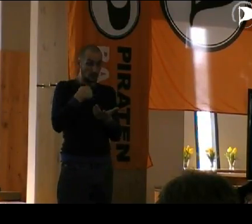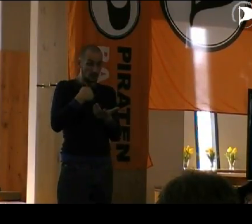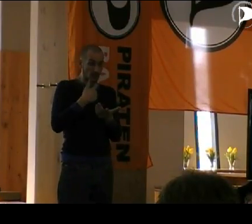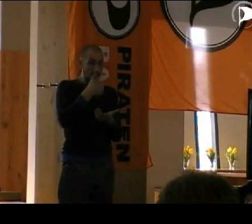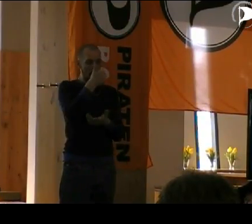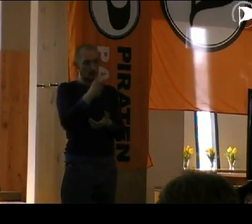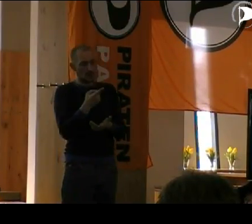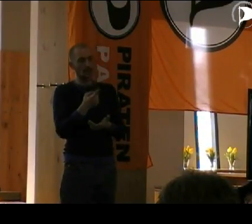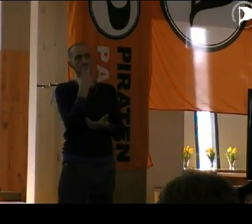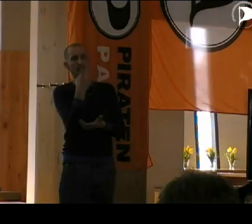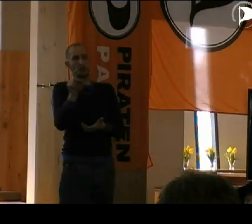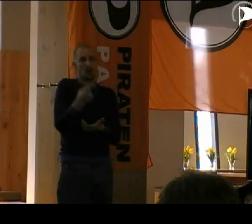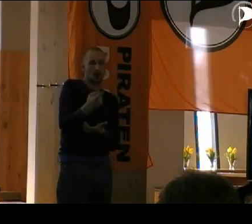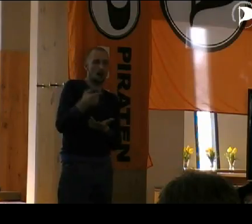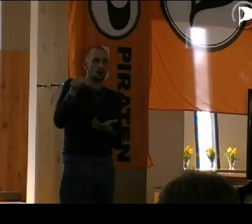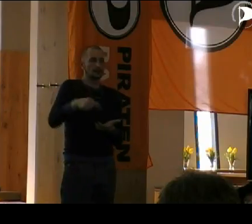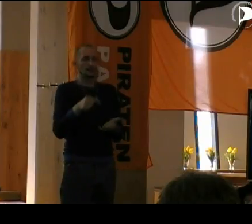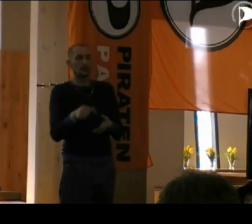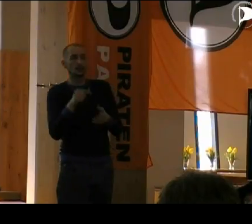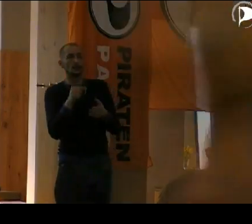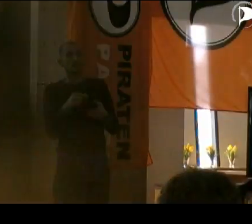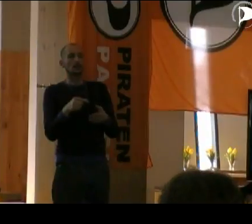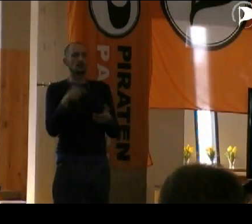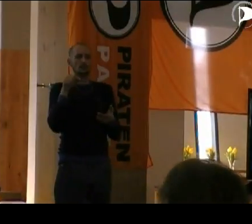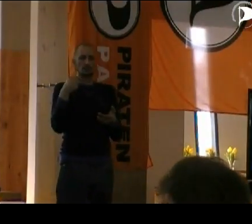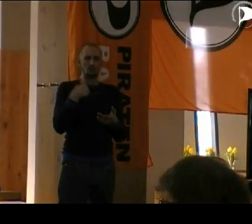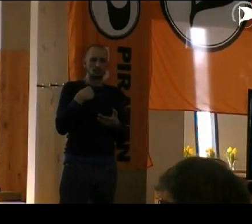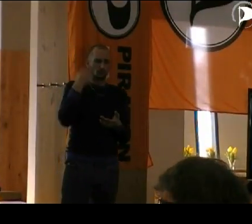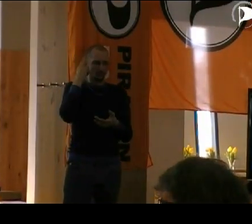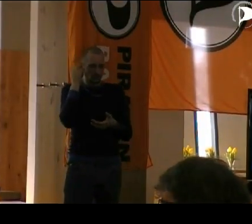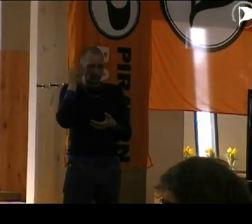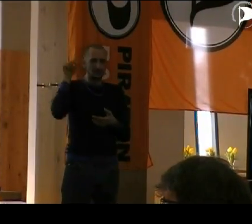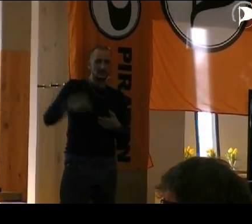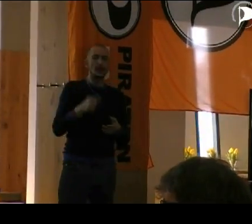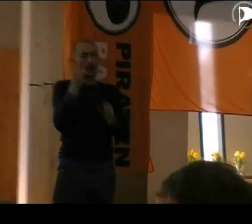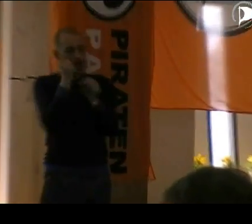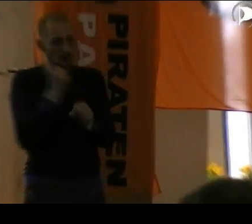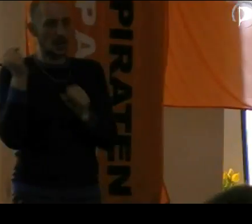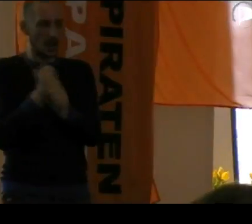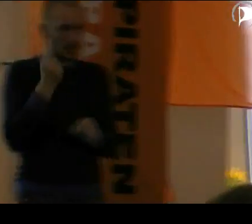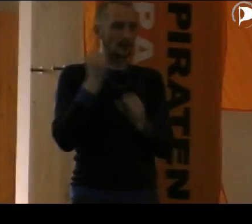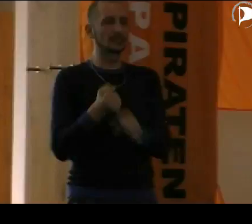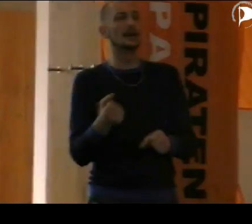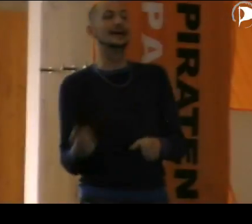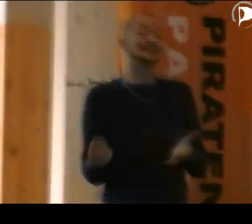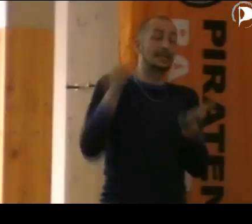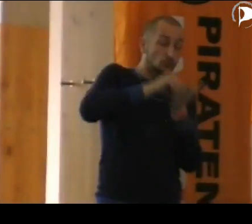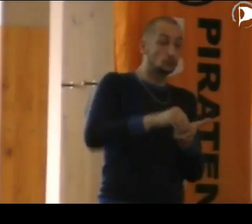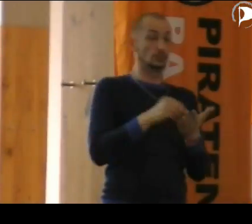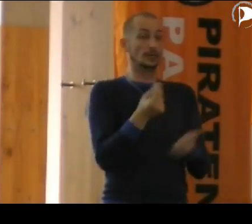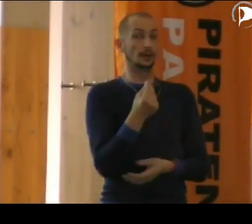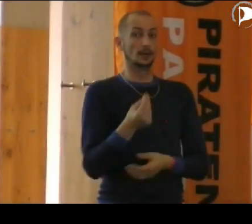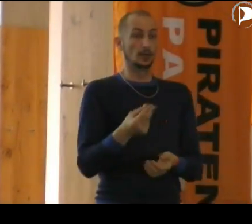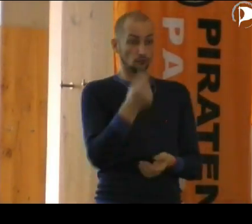maximal zwei mal geleert nach ansicht des arbeitsaufwandes gehalts ersatzweise ein kam und damit